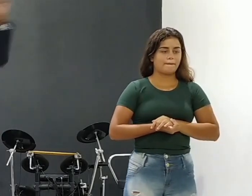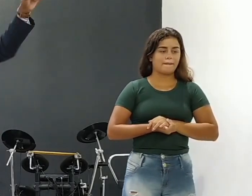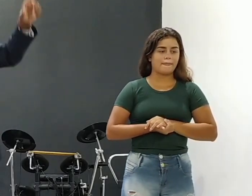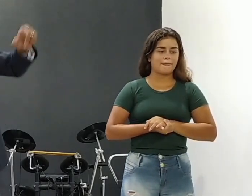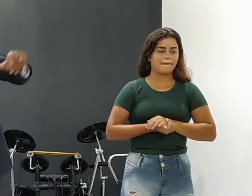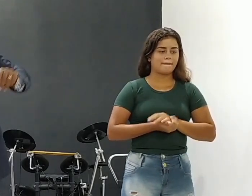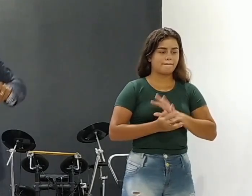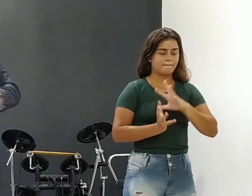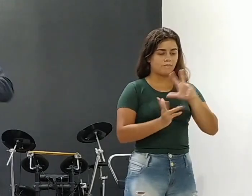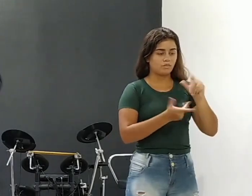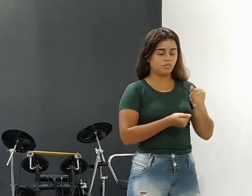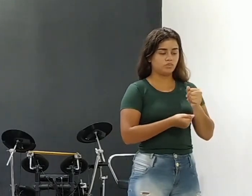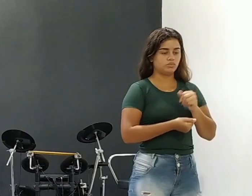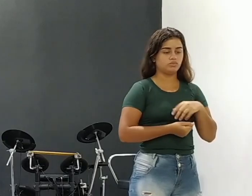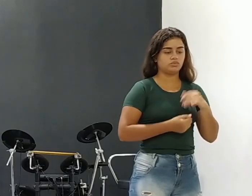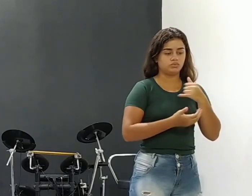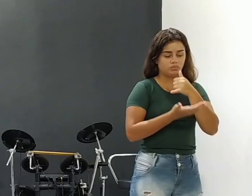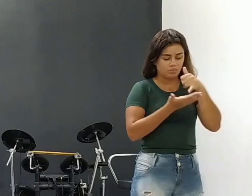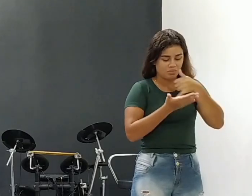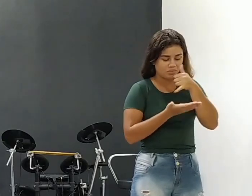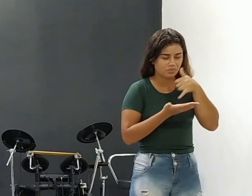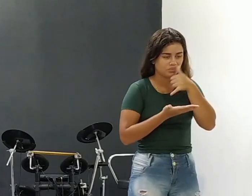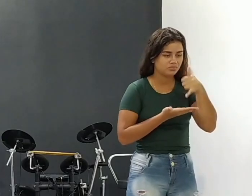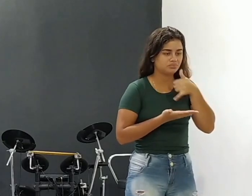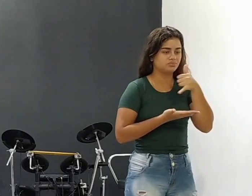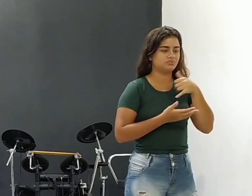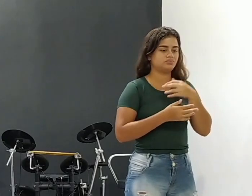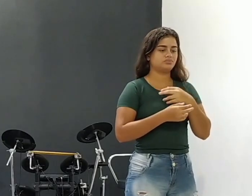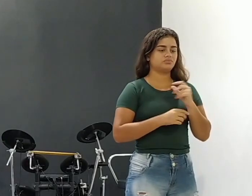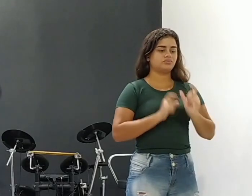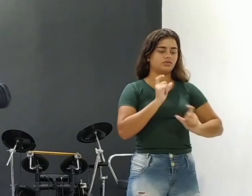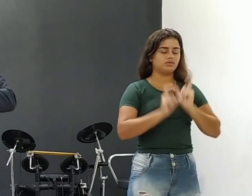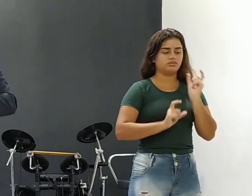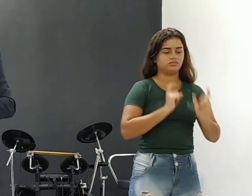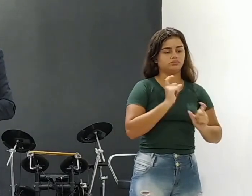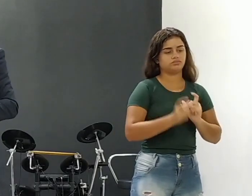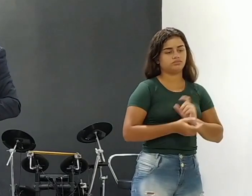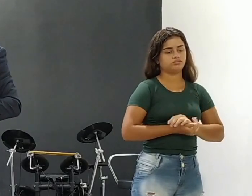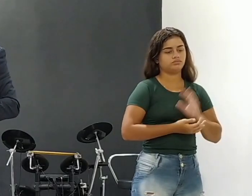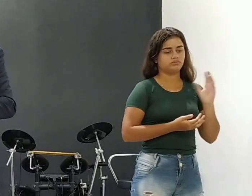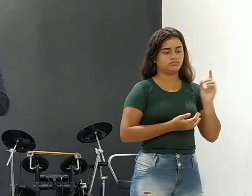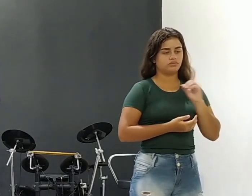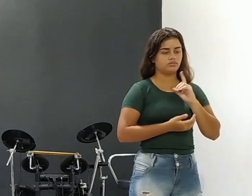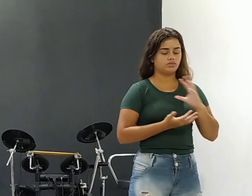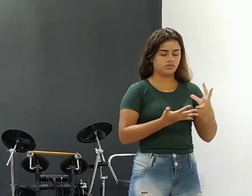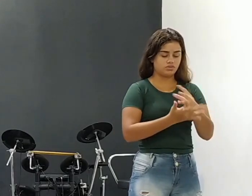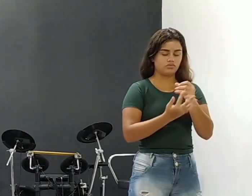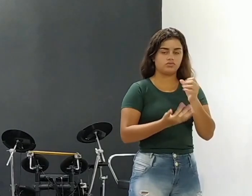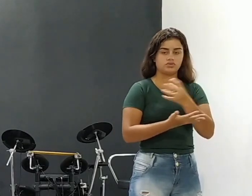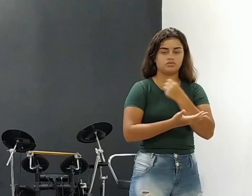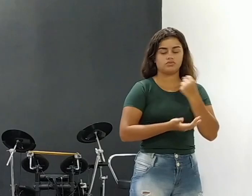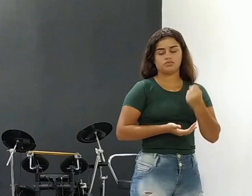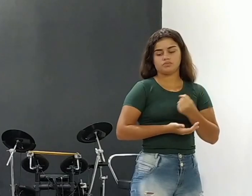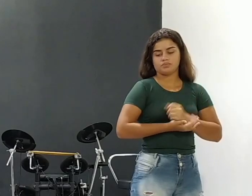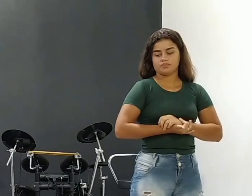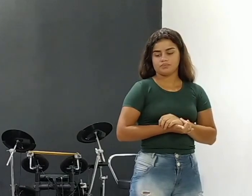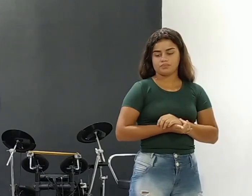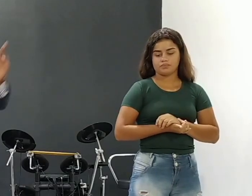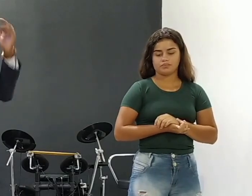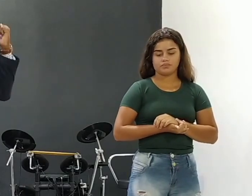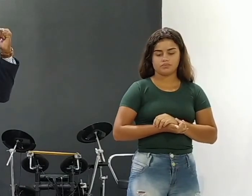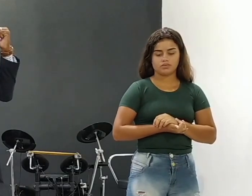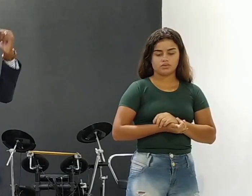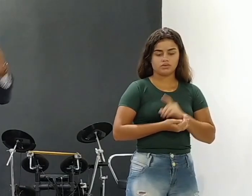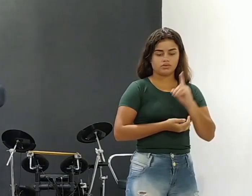sabe da boca de fumo que Ele tirou muitos de nós aqui. Deus sabe, mas deixa eu te falar uma coisa: Deus e